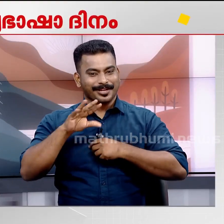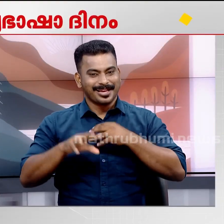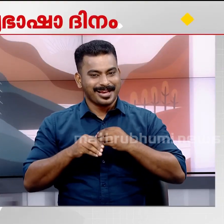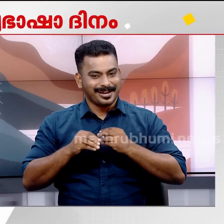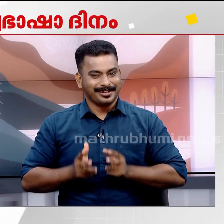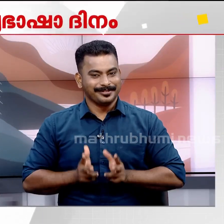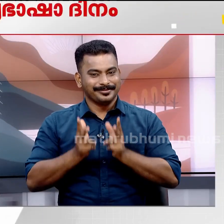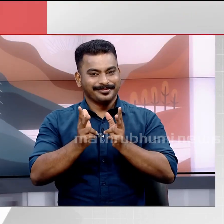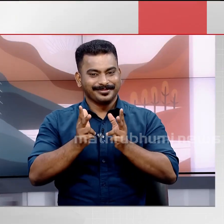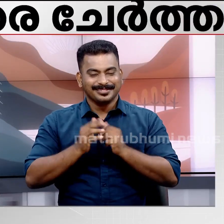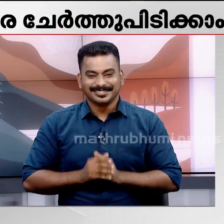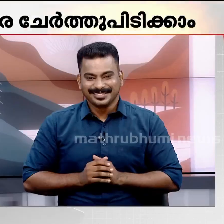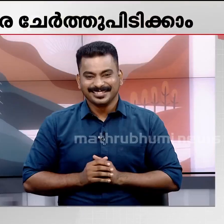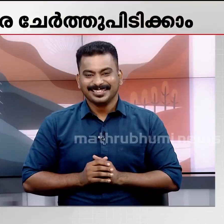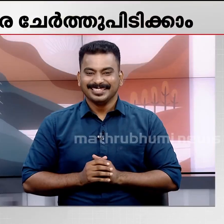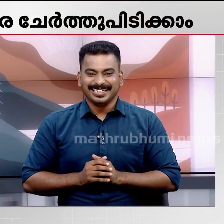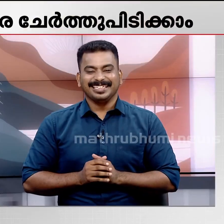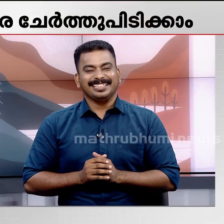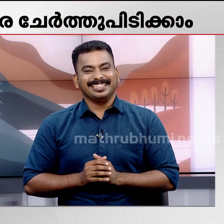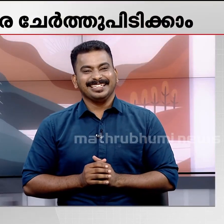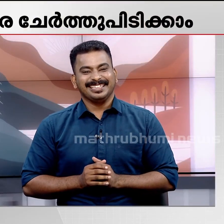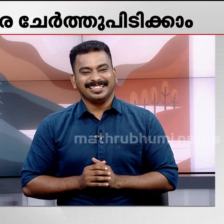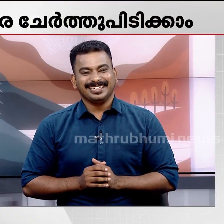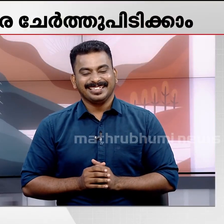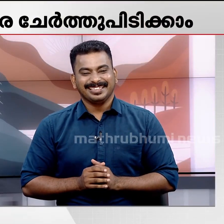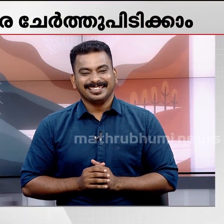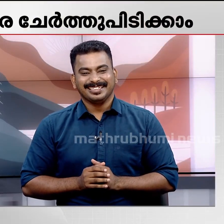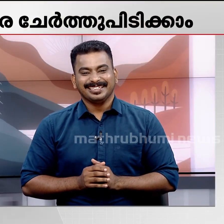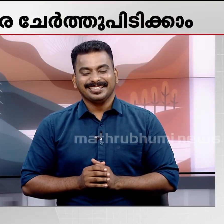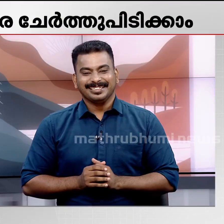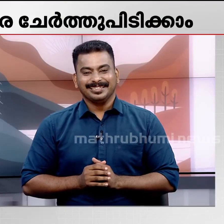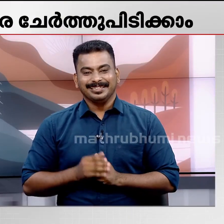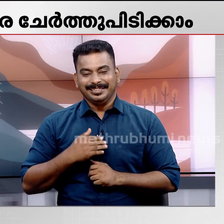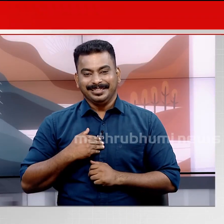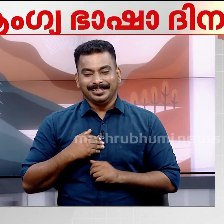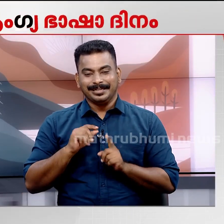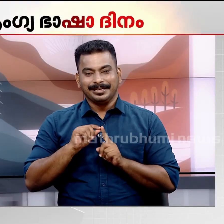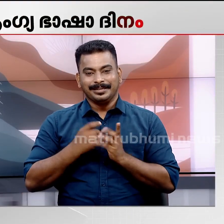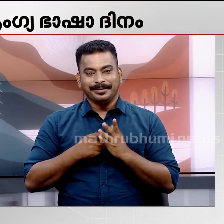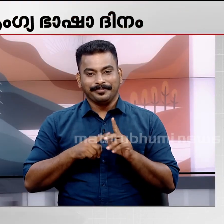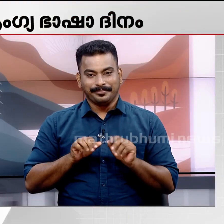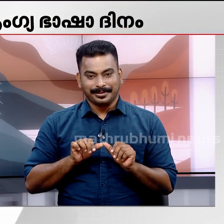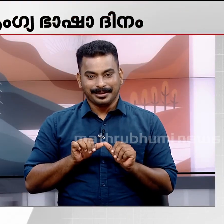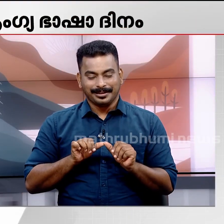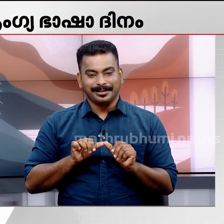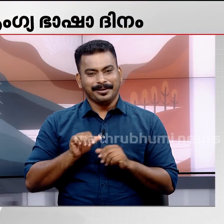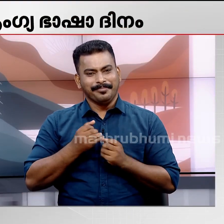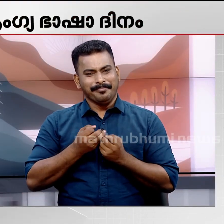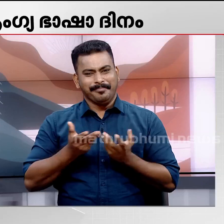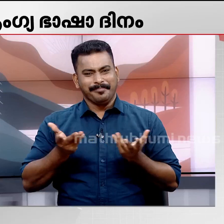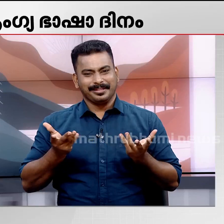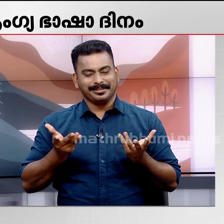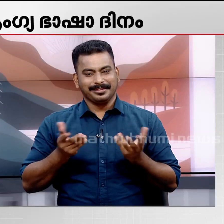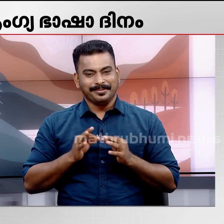തന്നെ അവതരിപ്പിച്ചിട്ടുണ്ട്. അപ്പോൾ വിനയ, കുറച്ചു നേരം നമുക്കൊന്ന് സംസാരിക്കാം. വിനയൻ, പ്രിയ അല്ലെങ്കിൽ ഭാവന, അങ്ങനെ നീണ്ട